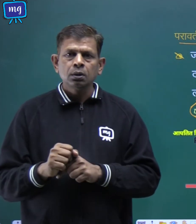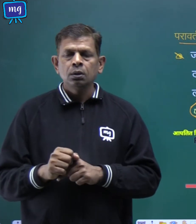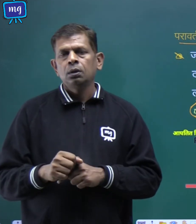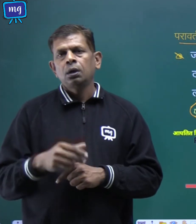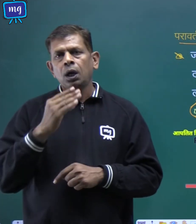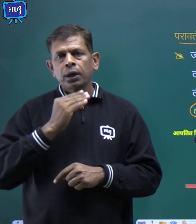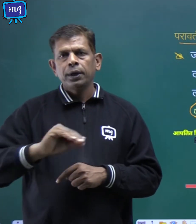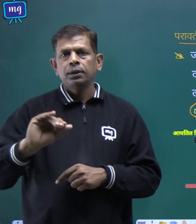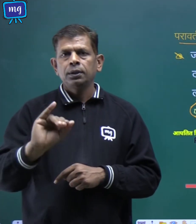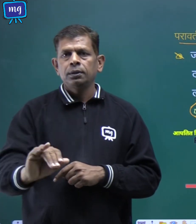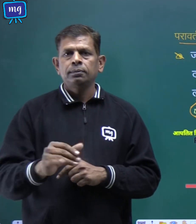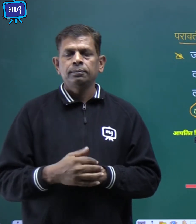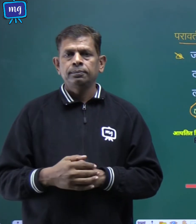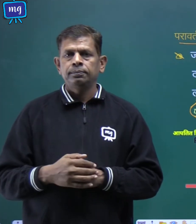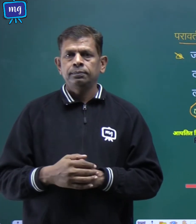कहलाता है।